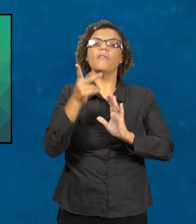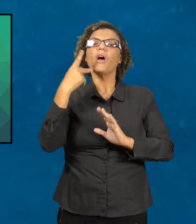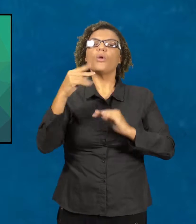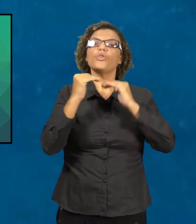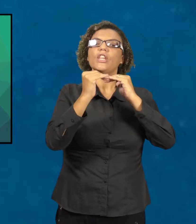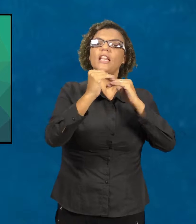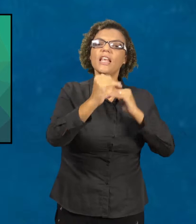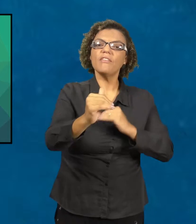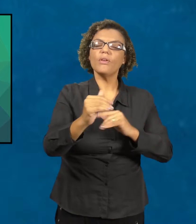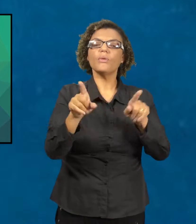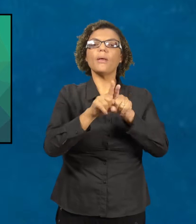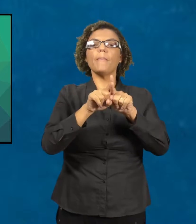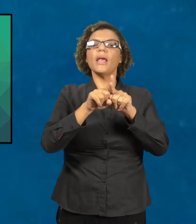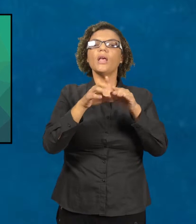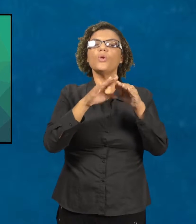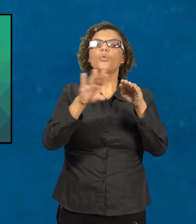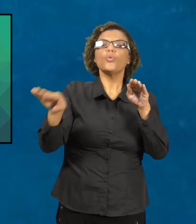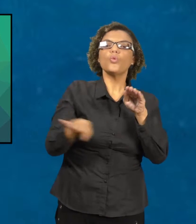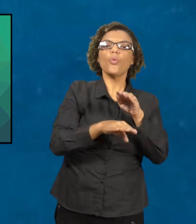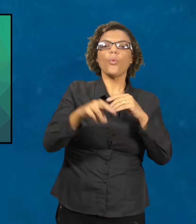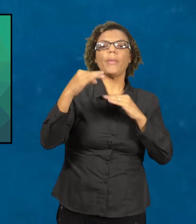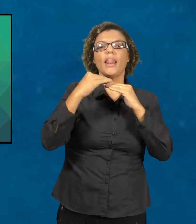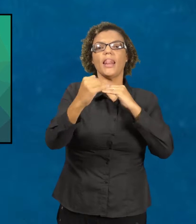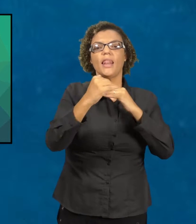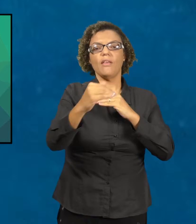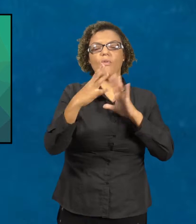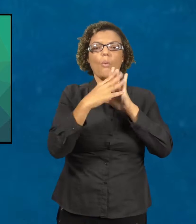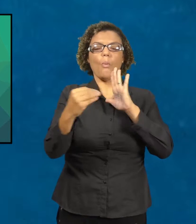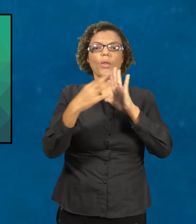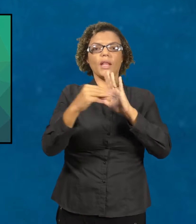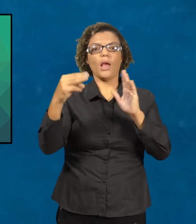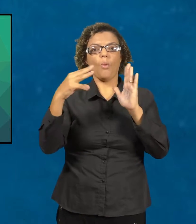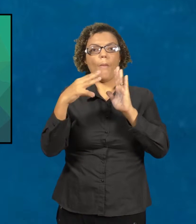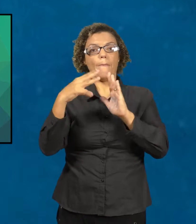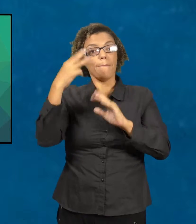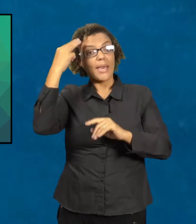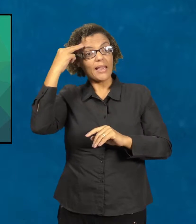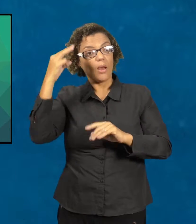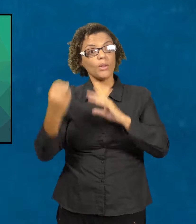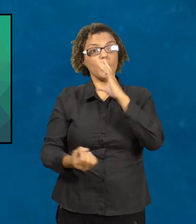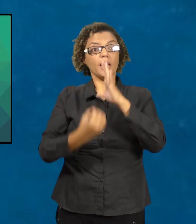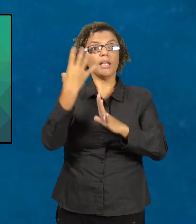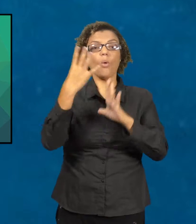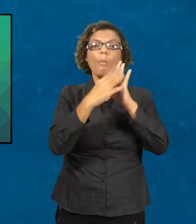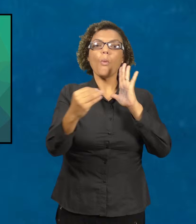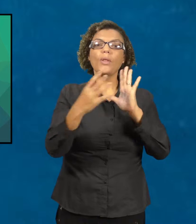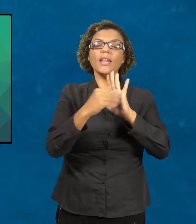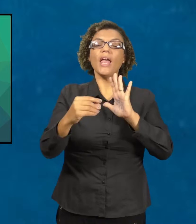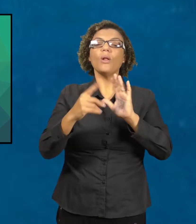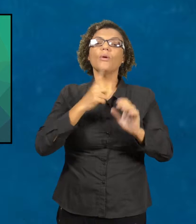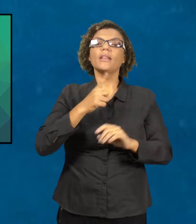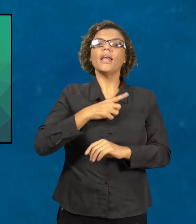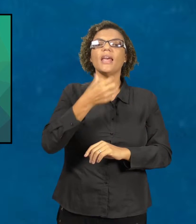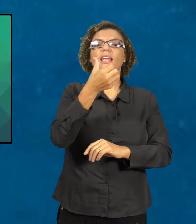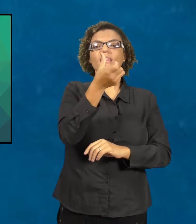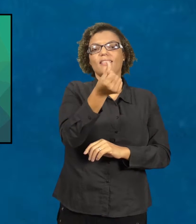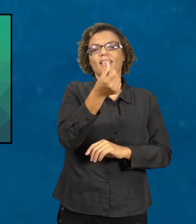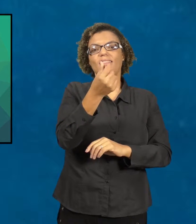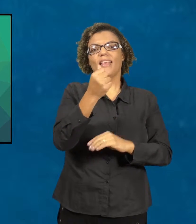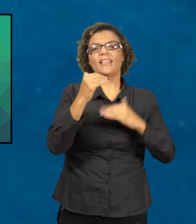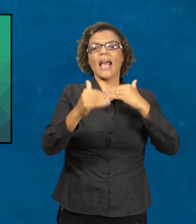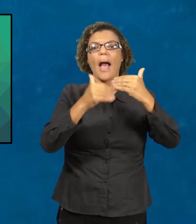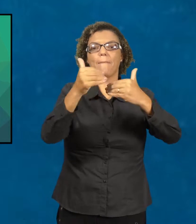aumentando a interpretação da complexidade para um modelo de 16 camadas. É também uma tentativa de